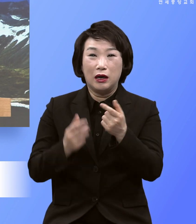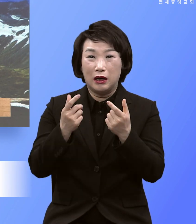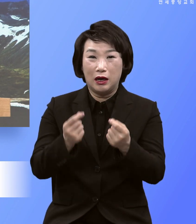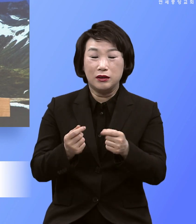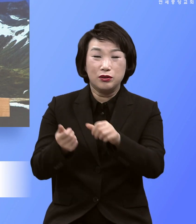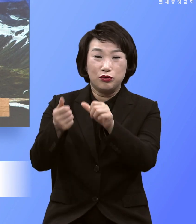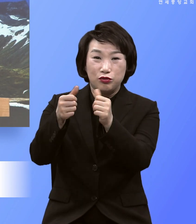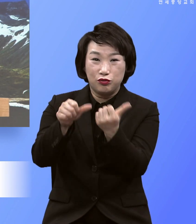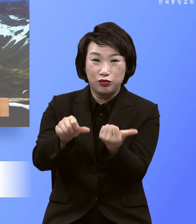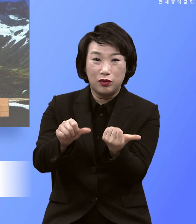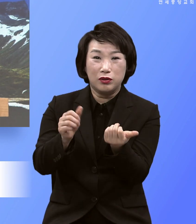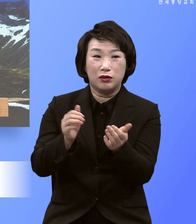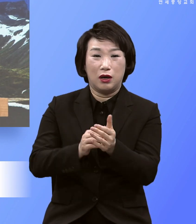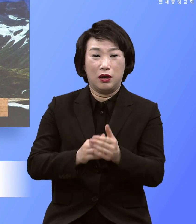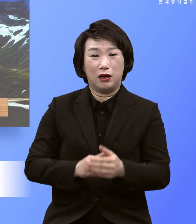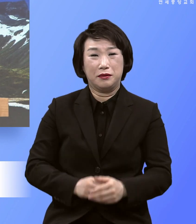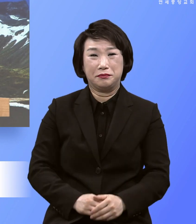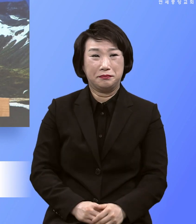그렇게 죽으셨다.